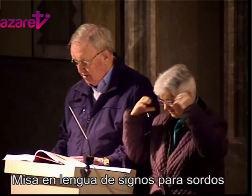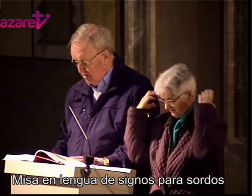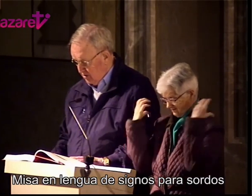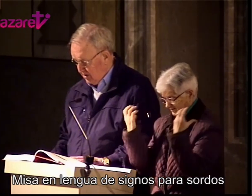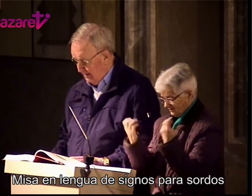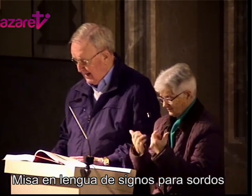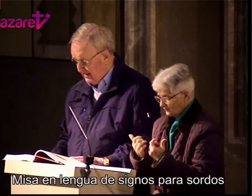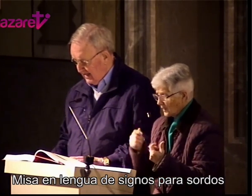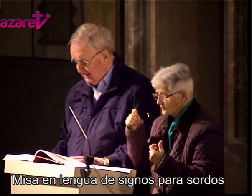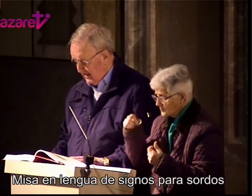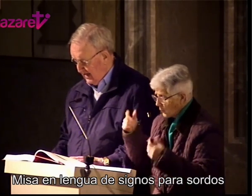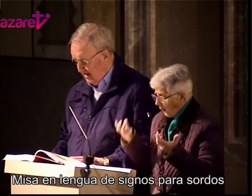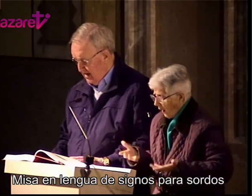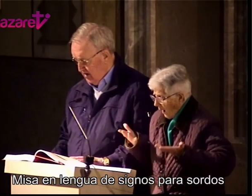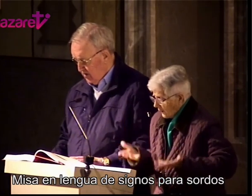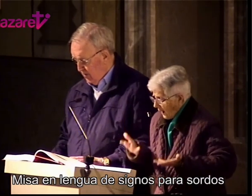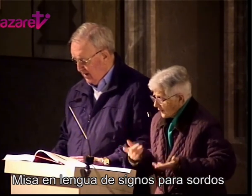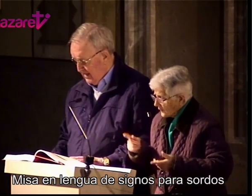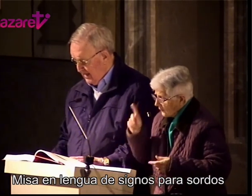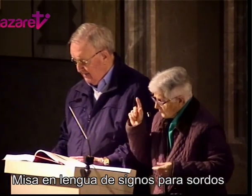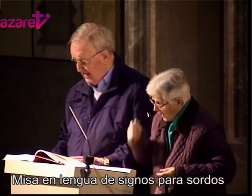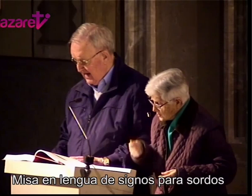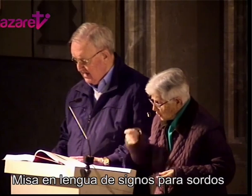los quebrantaste como el día de Madián.